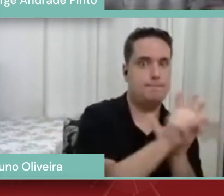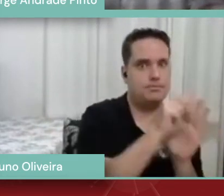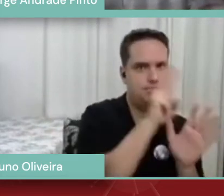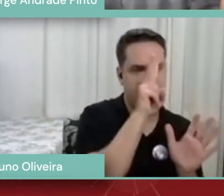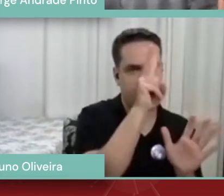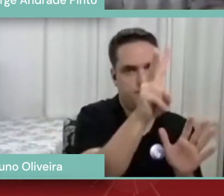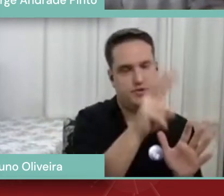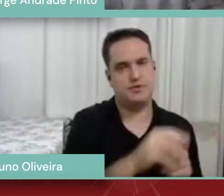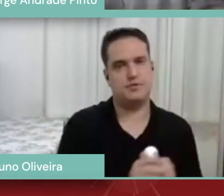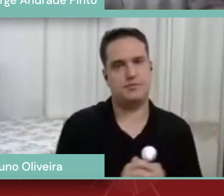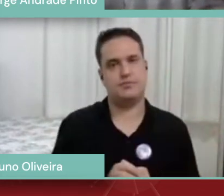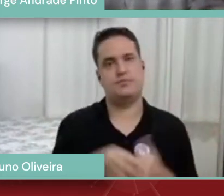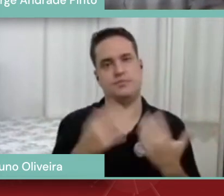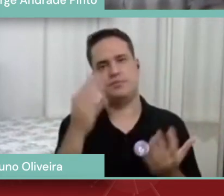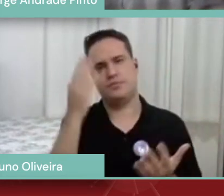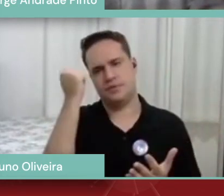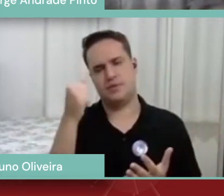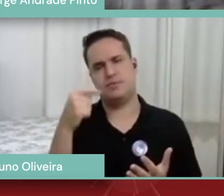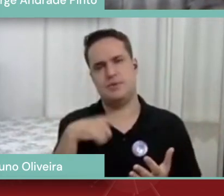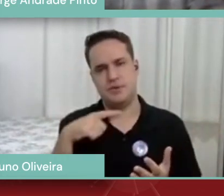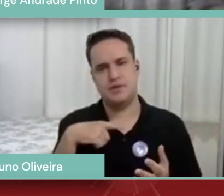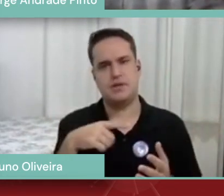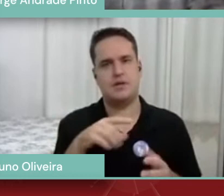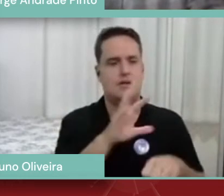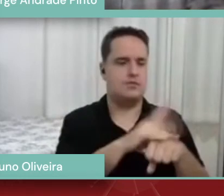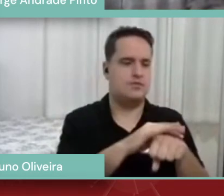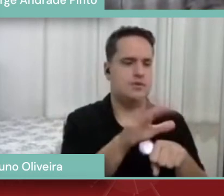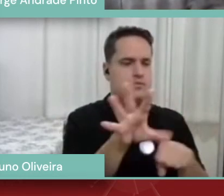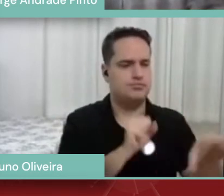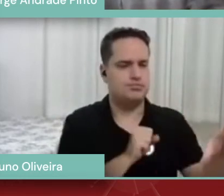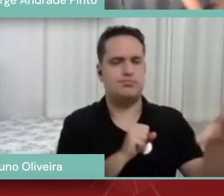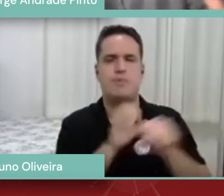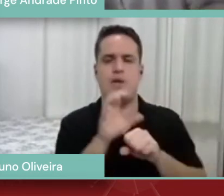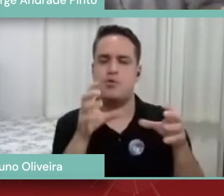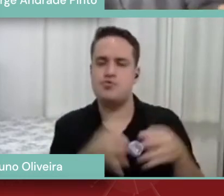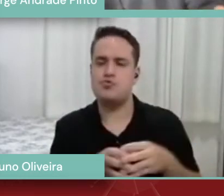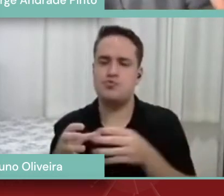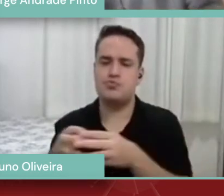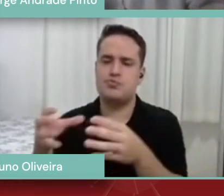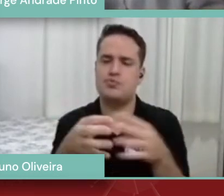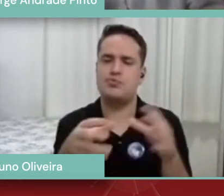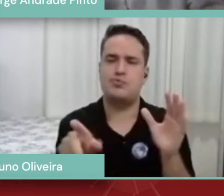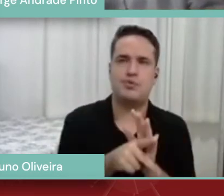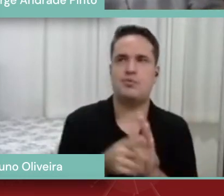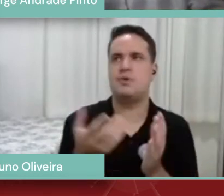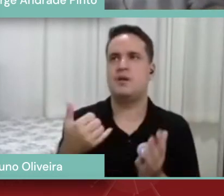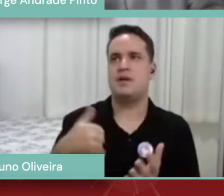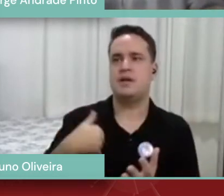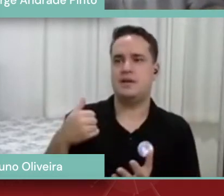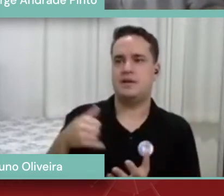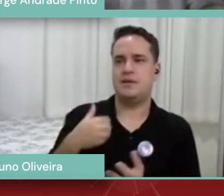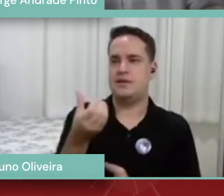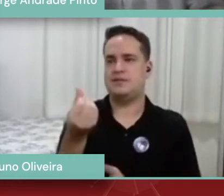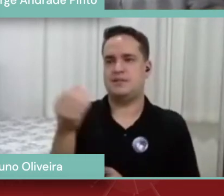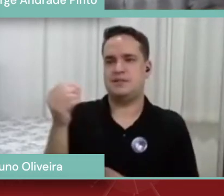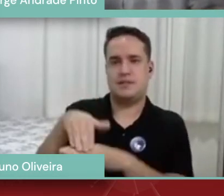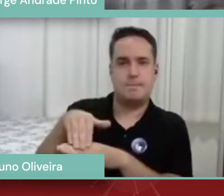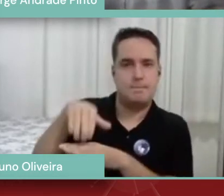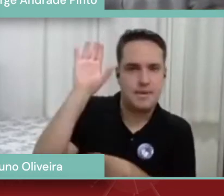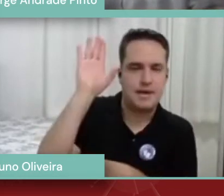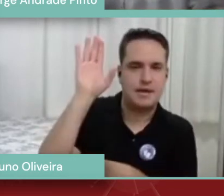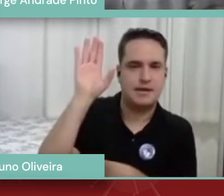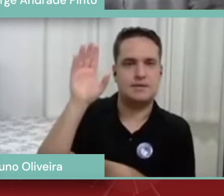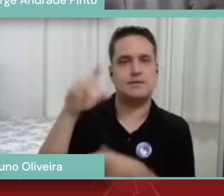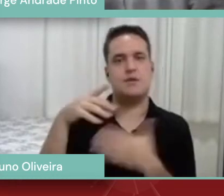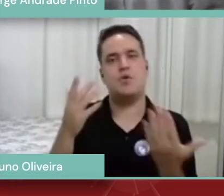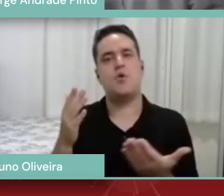determinadas populações específicas, principalmente pessoas acima de 60 anos ou pessoas com comorbidades.